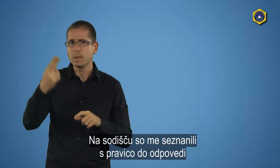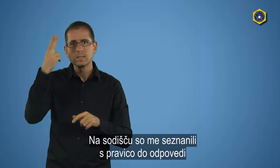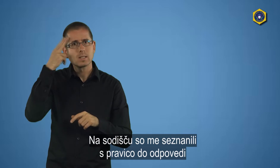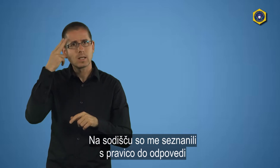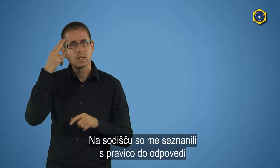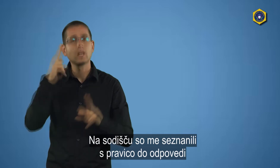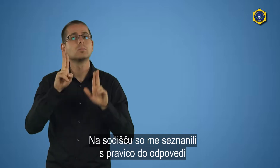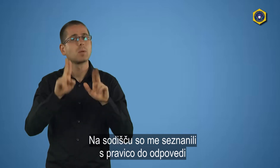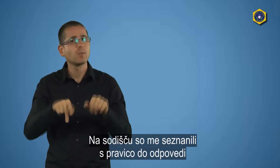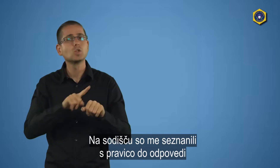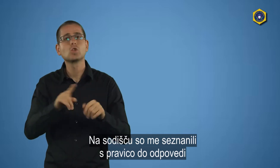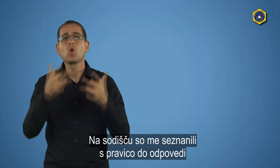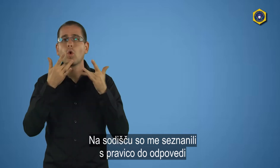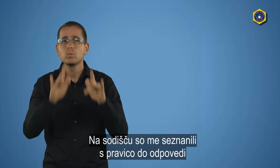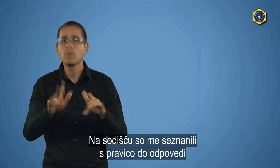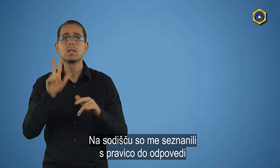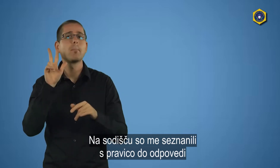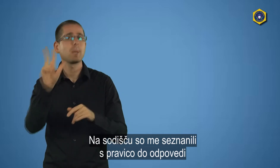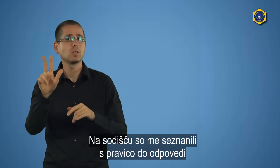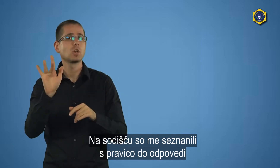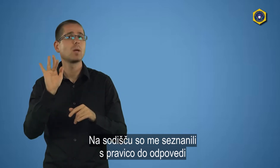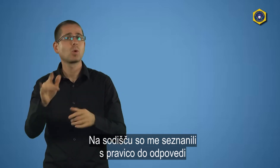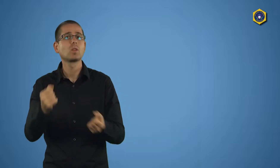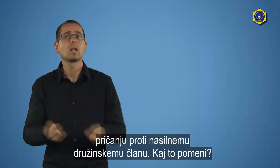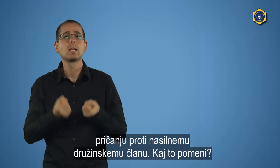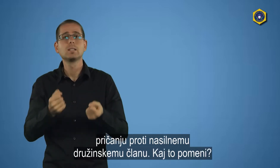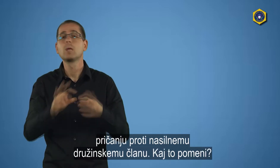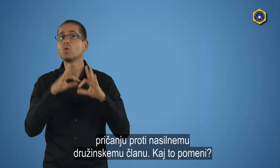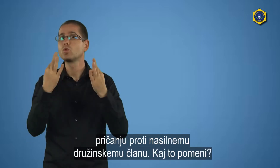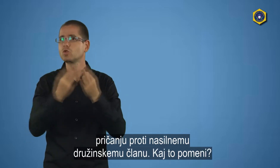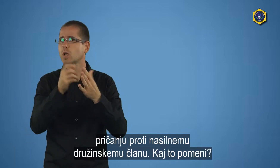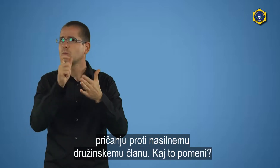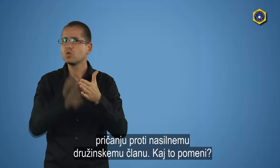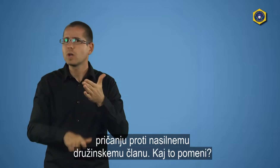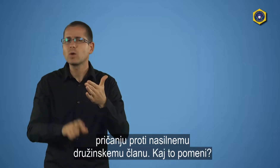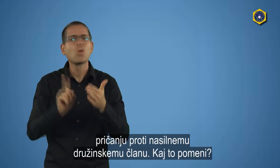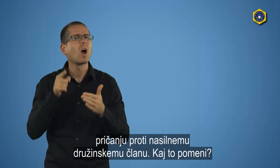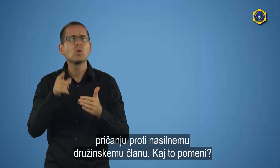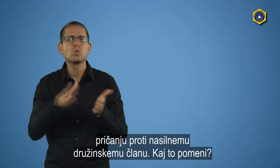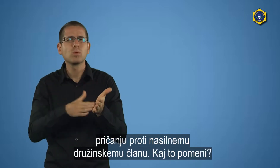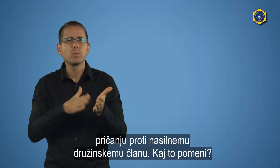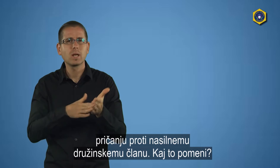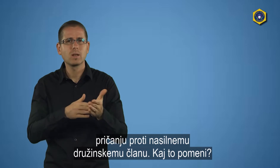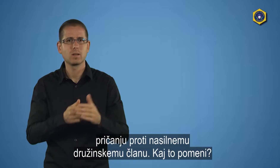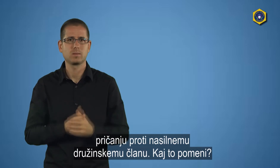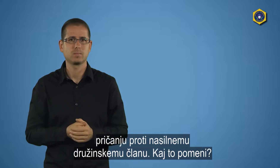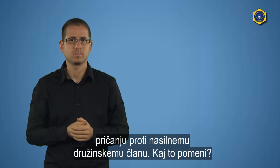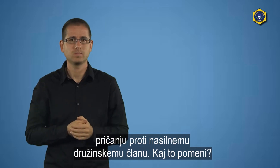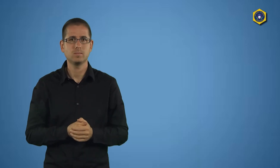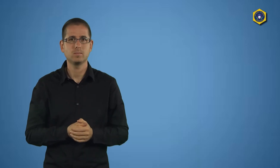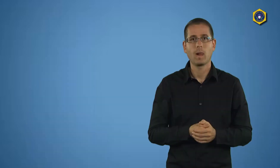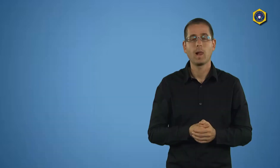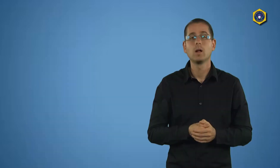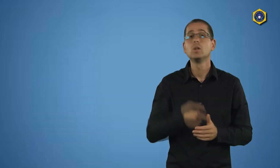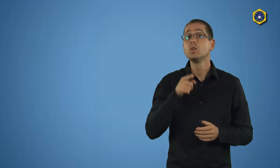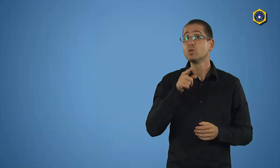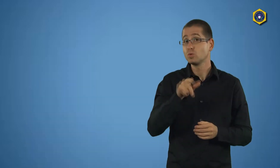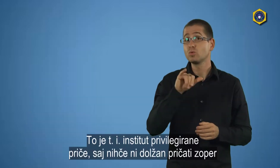me seznanili s pravico do odpovedi pričanju proti nasilnemu družinskemu članu. Kaj to pomeni? To je